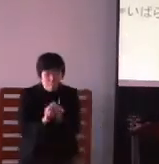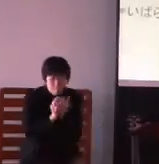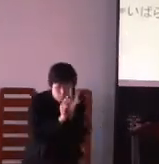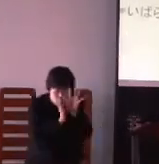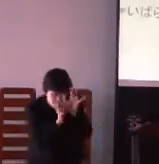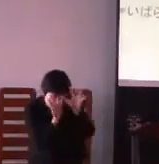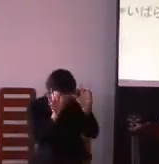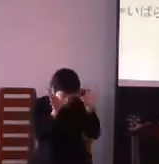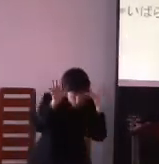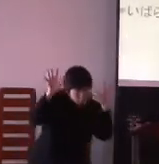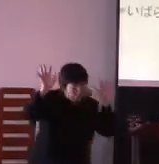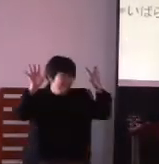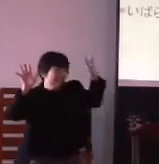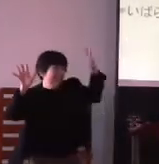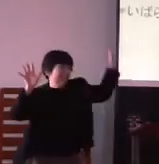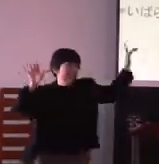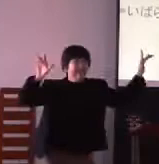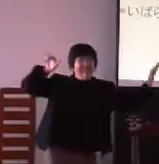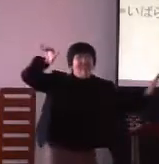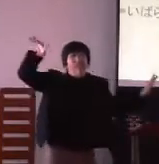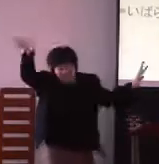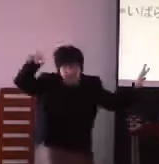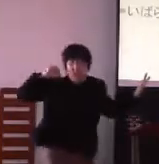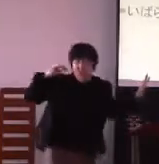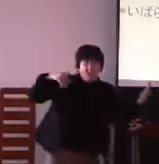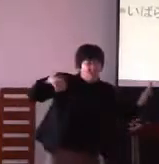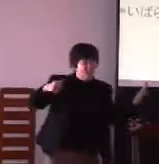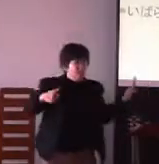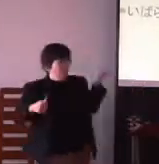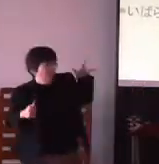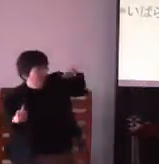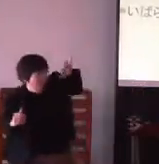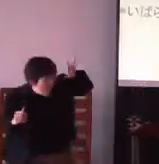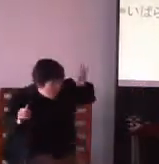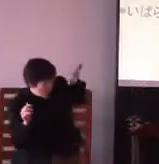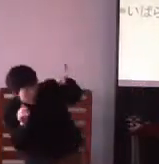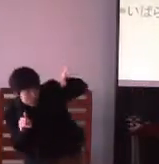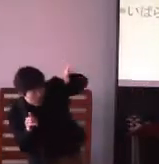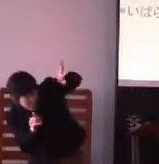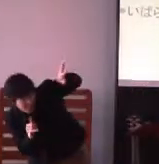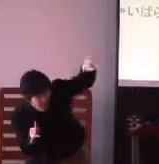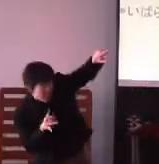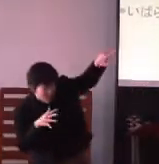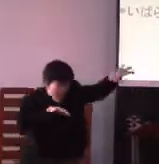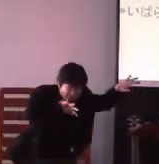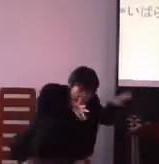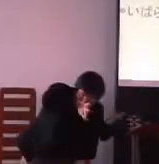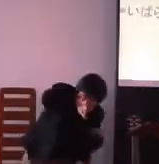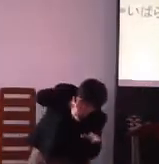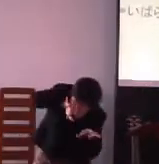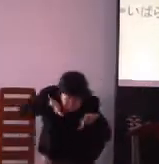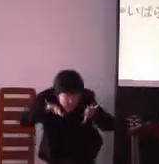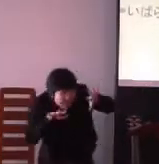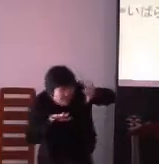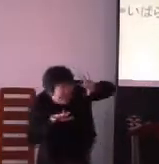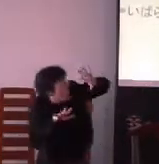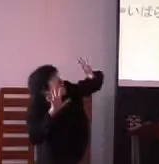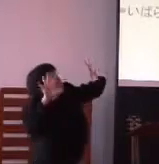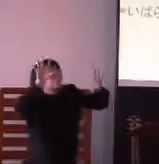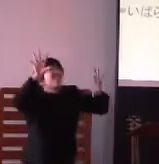て塞いでしまった。この世のあらゆる誘惑とそうした見せられるその状況の中を